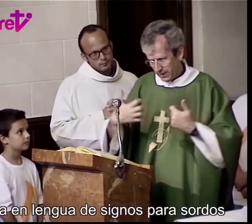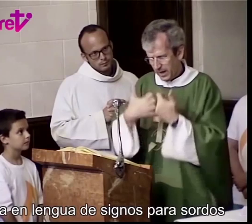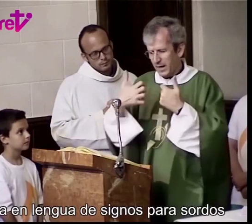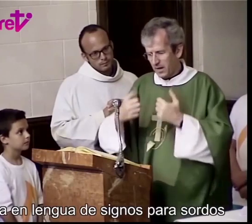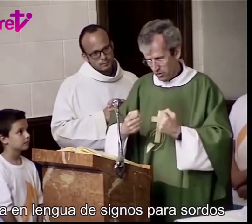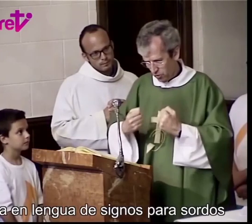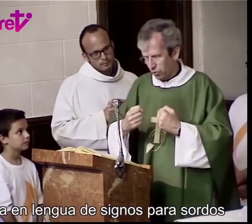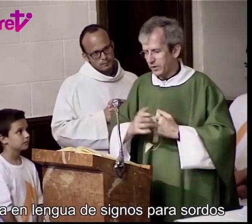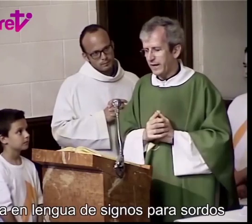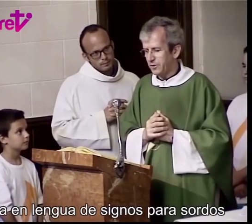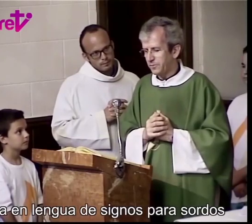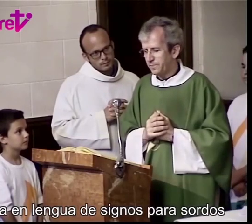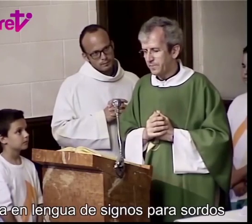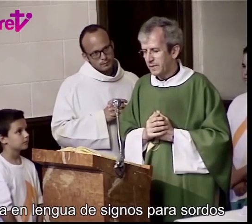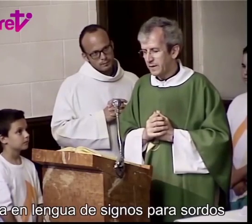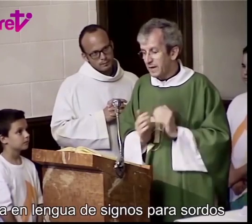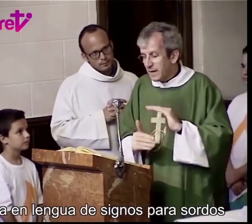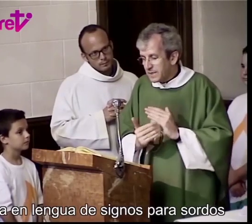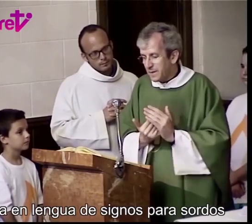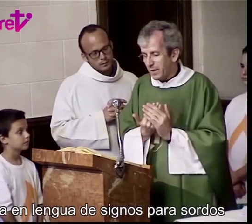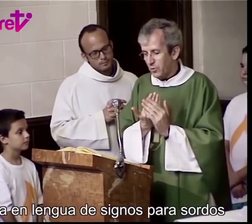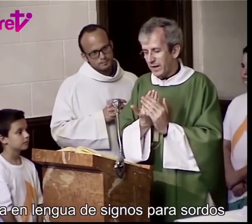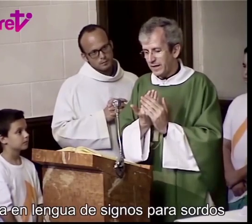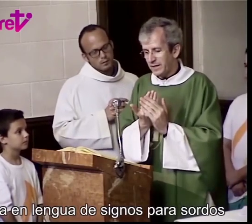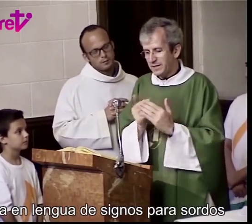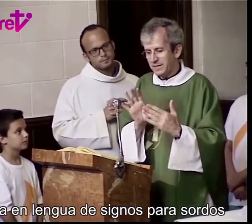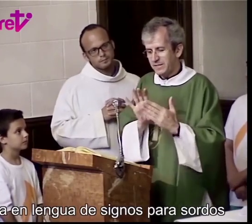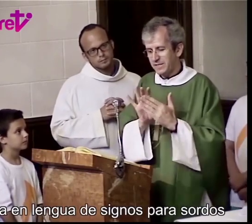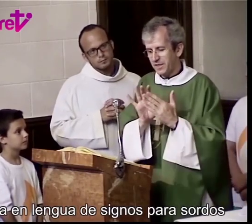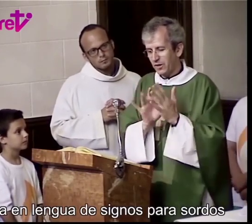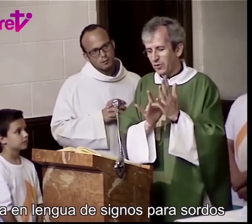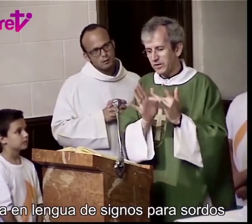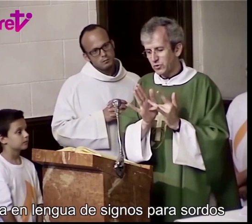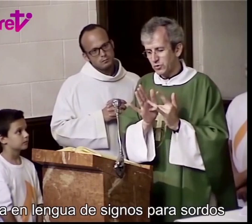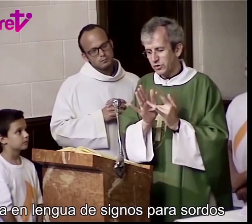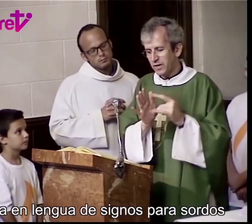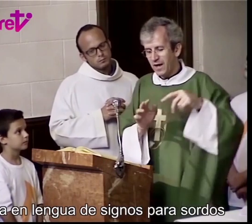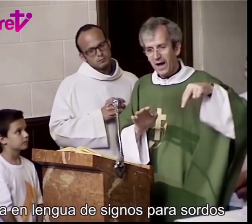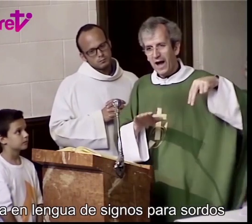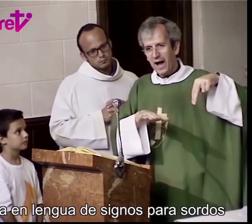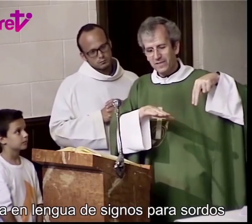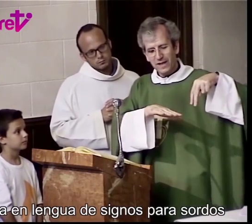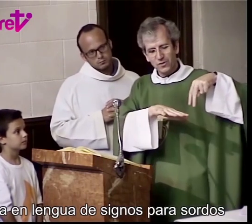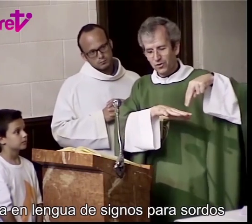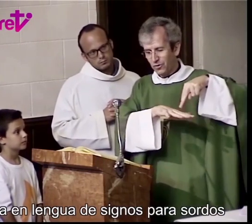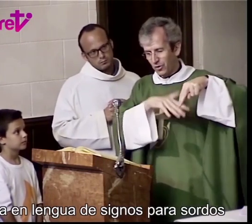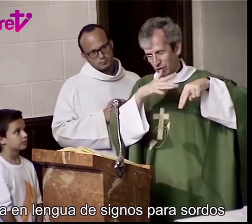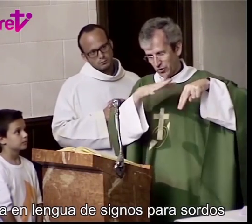era contrario. De madrugada se acercó Jesús andando sobre